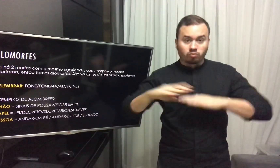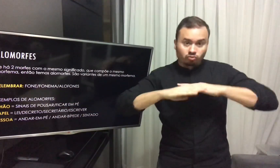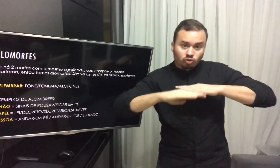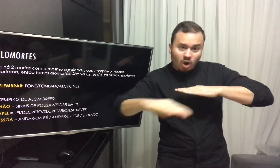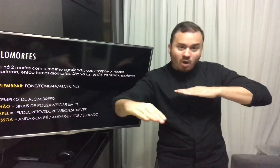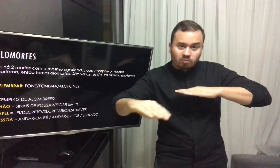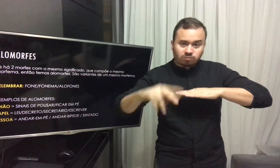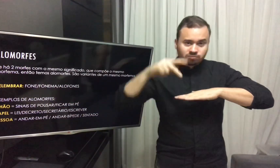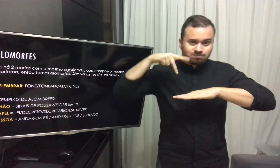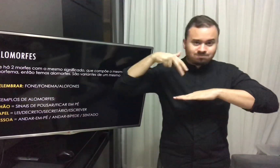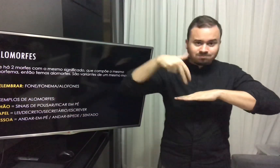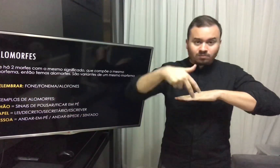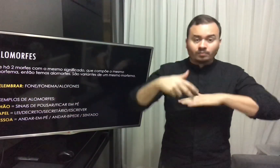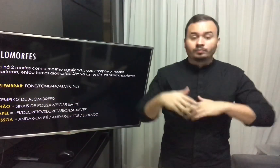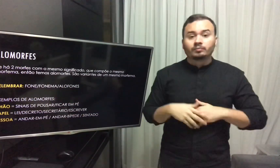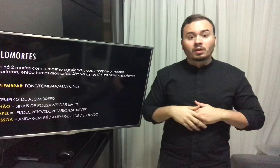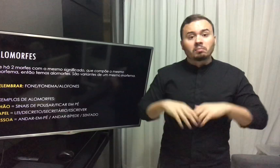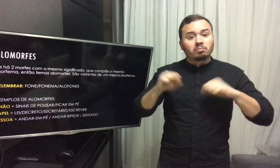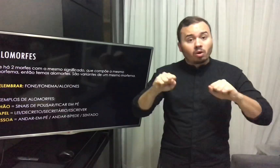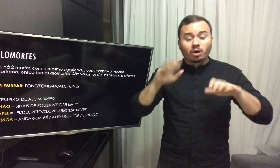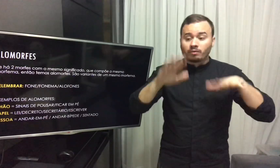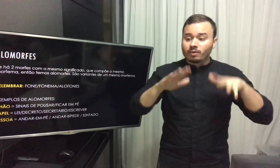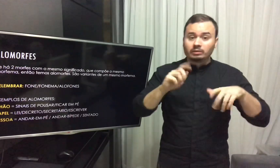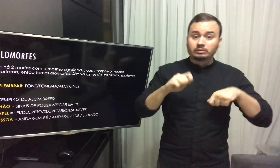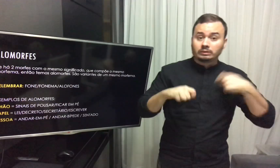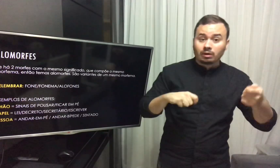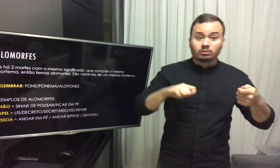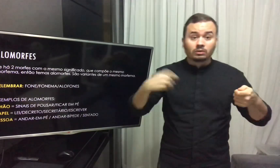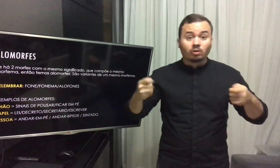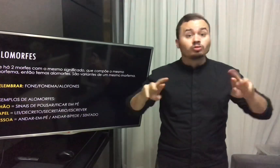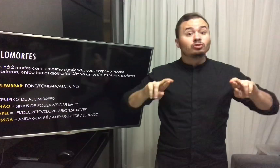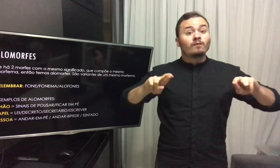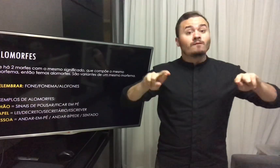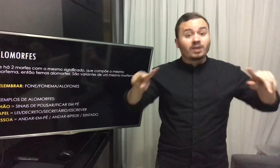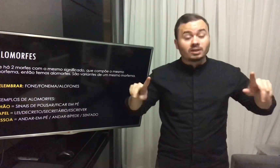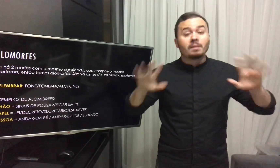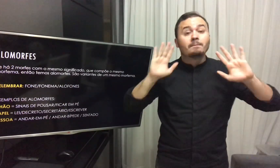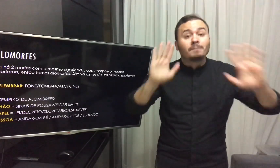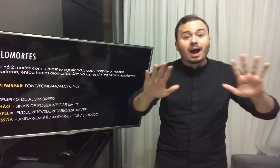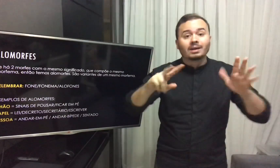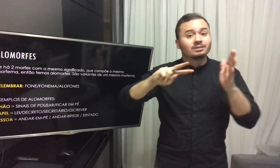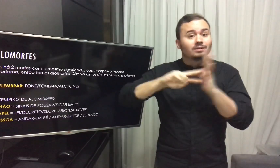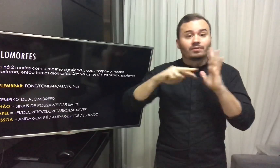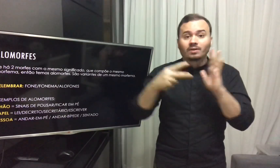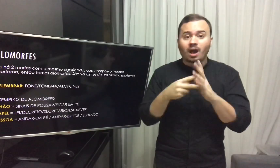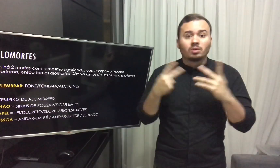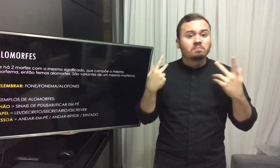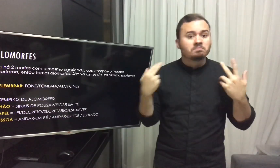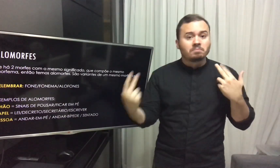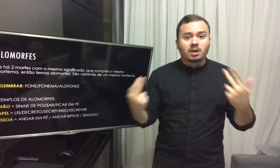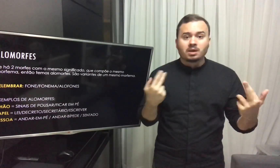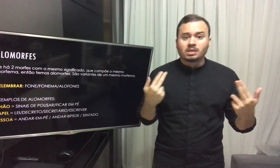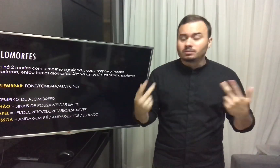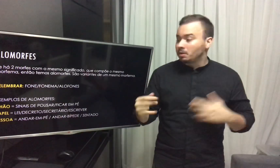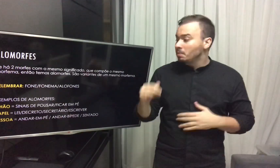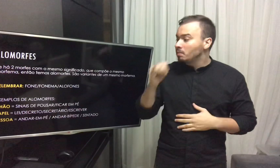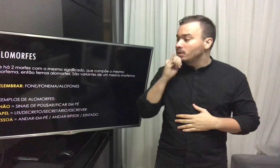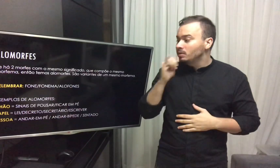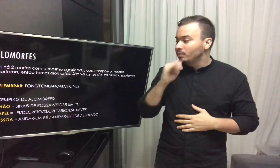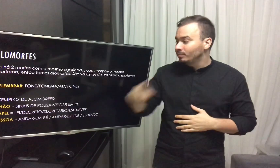Então, às vezes, o mesmo significado vai aparecer diferente em diversos sinais. Os sinais vão ser diferentes, mas o significado vai ser o mesmo.